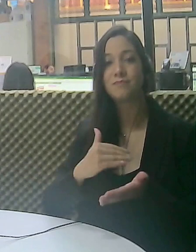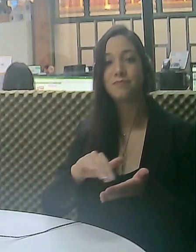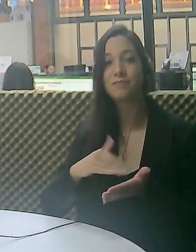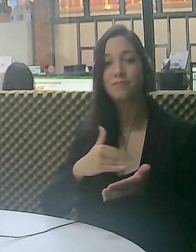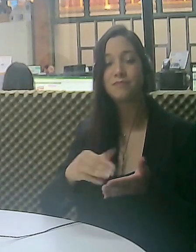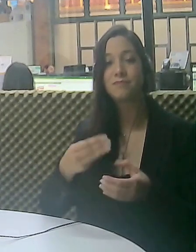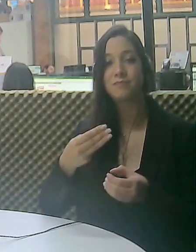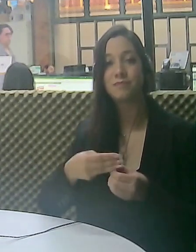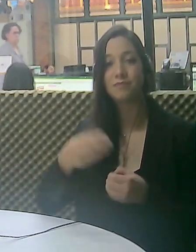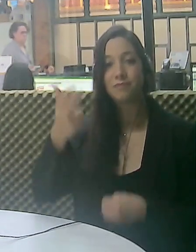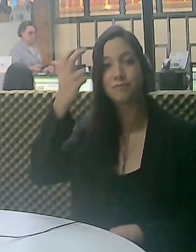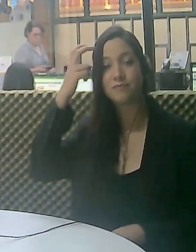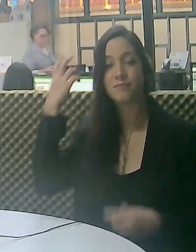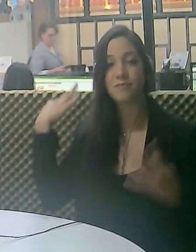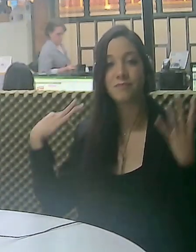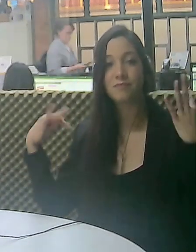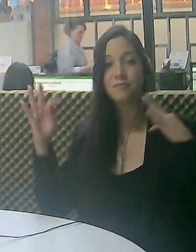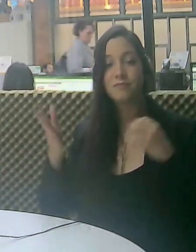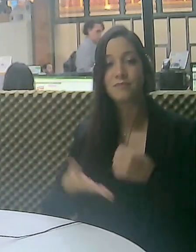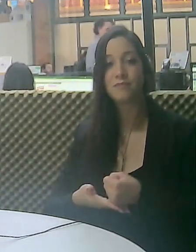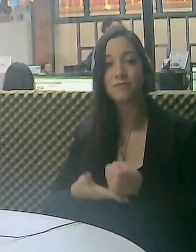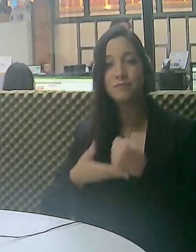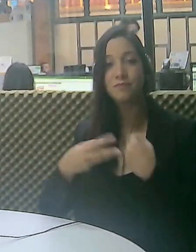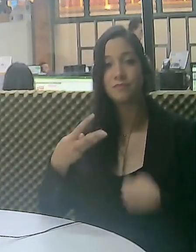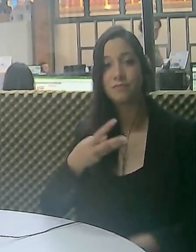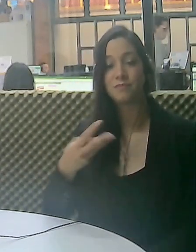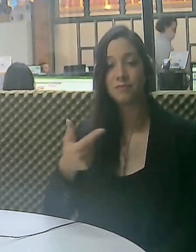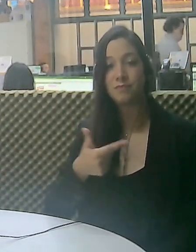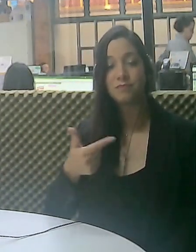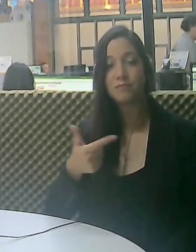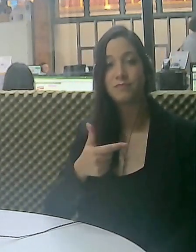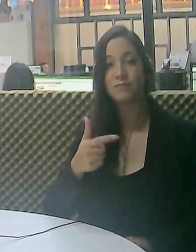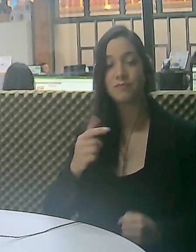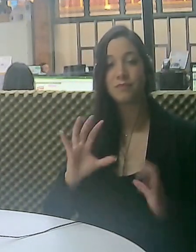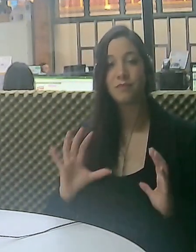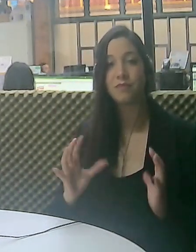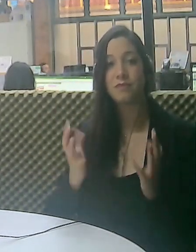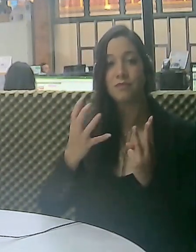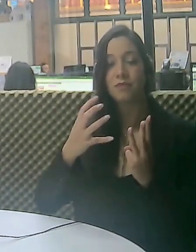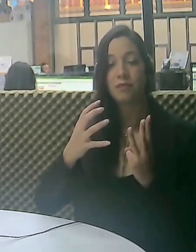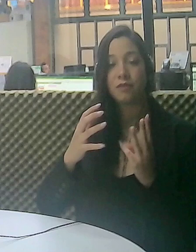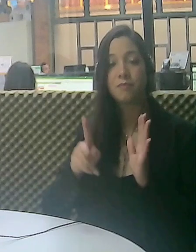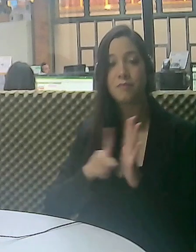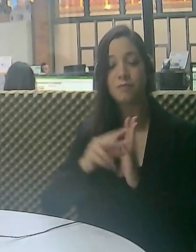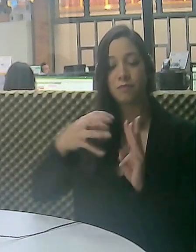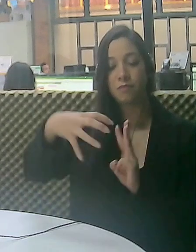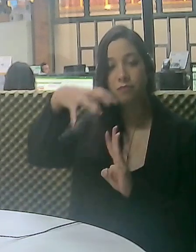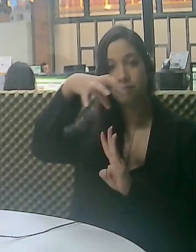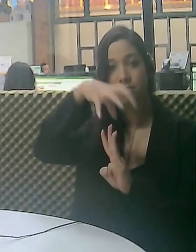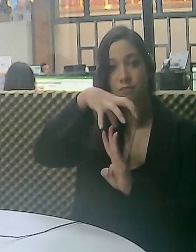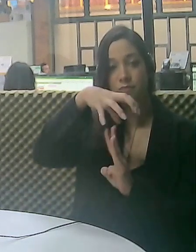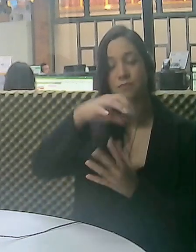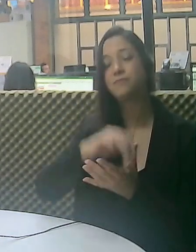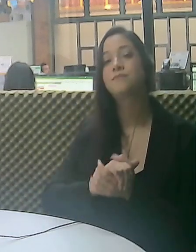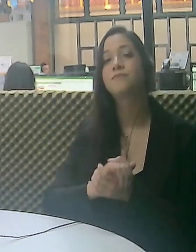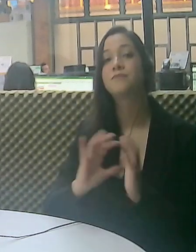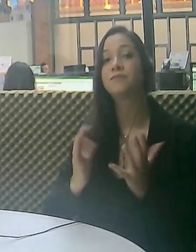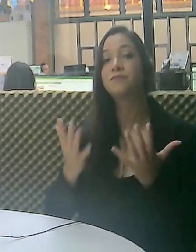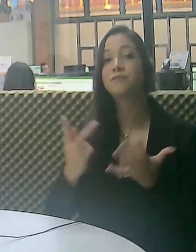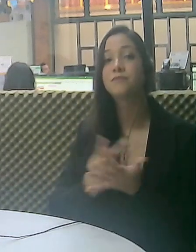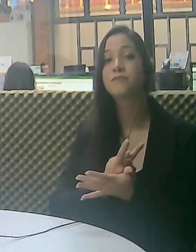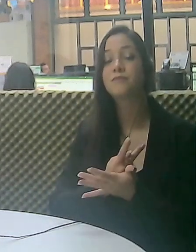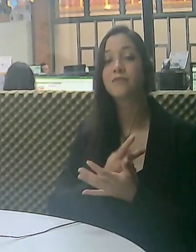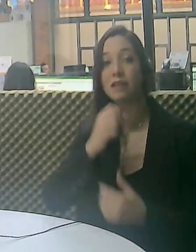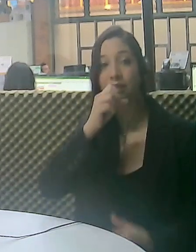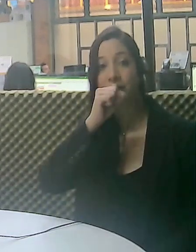Turismo, apoia mais uma vez a 32ª edição do Encontro de Folia de Reis. O evento acontece no próximo sábado,